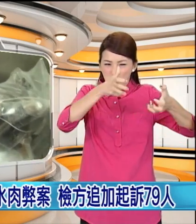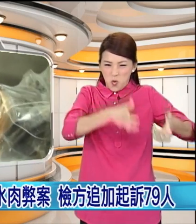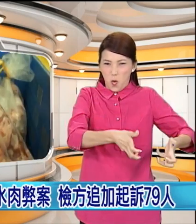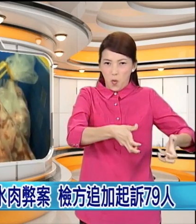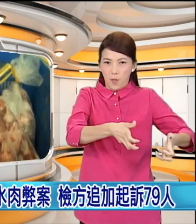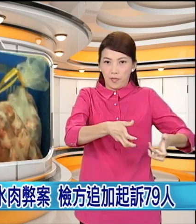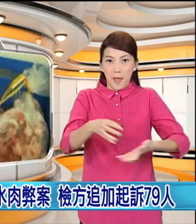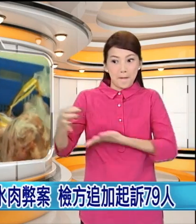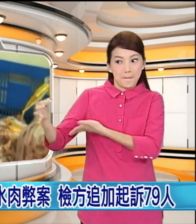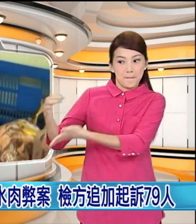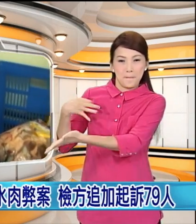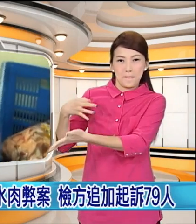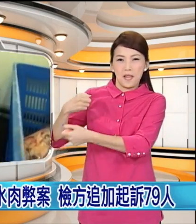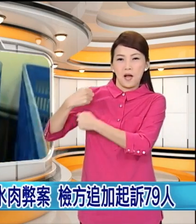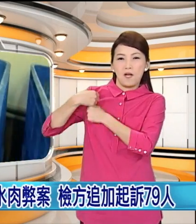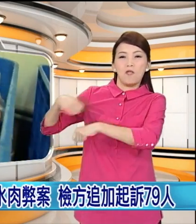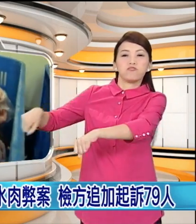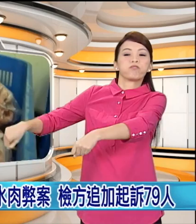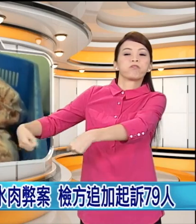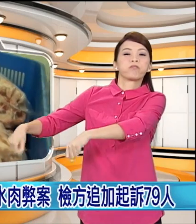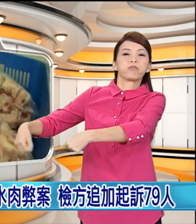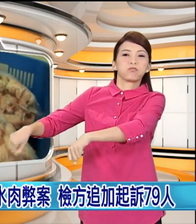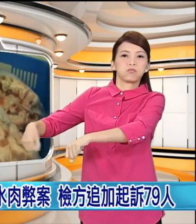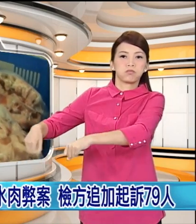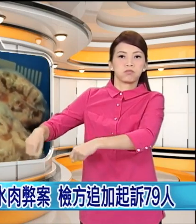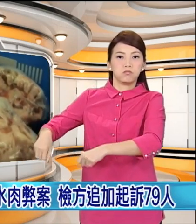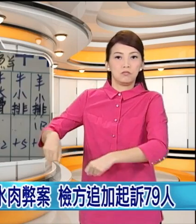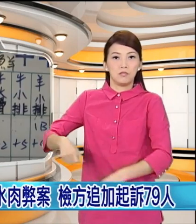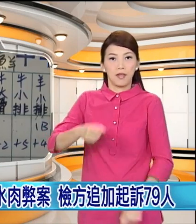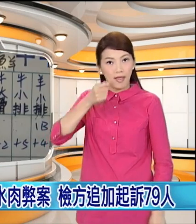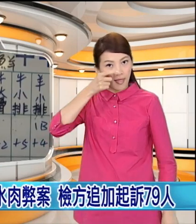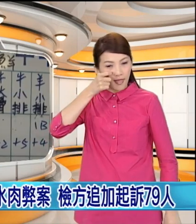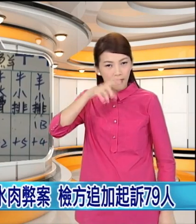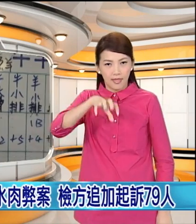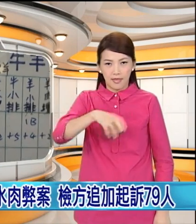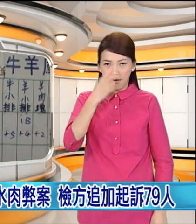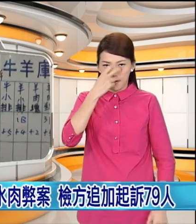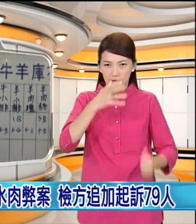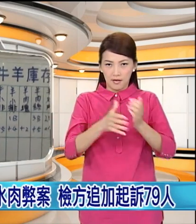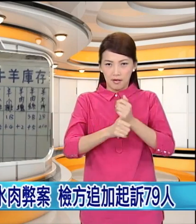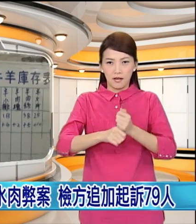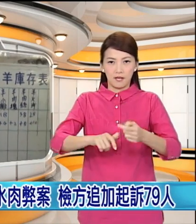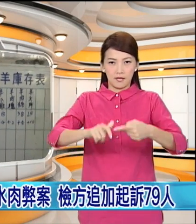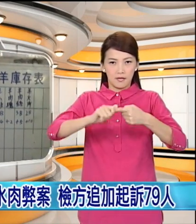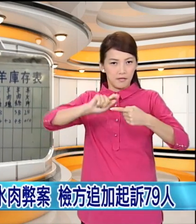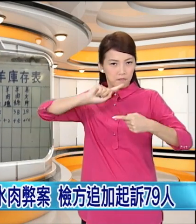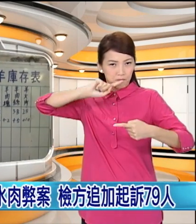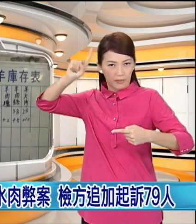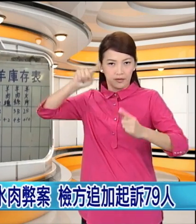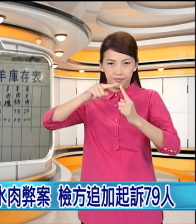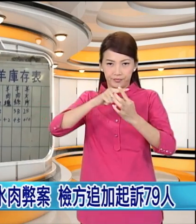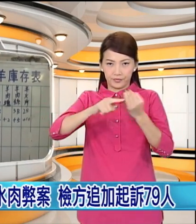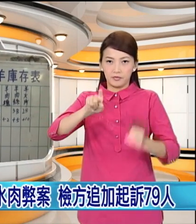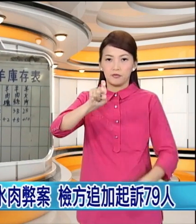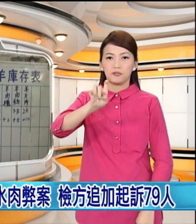到军中。台南地检署在第一波起诉14人之后，又追加起